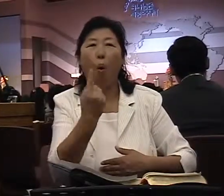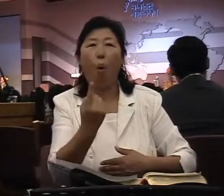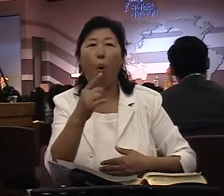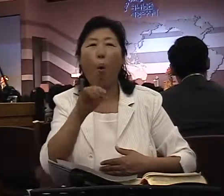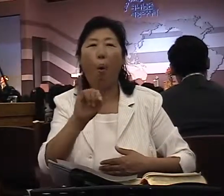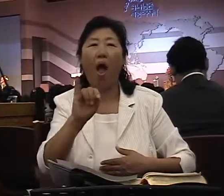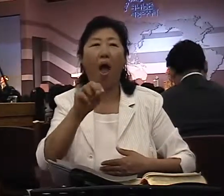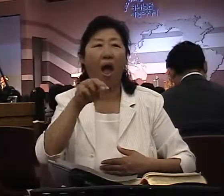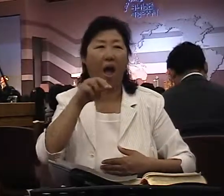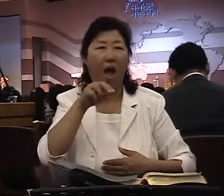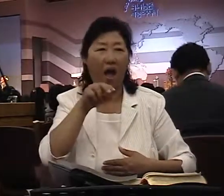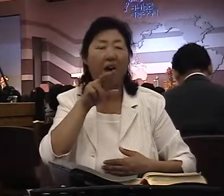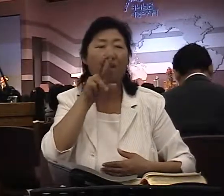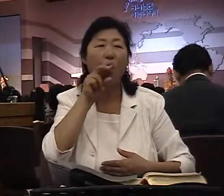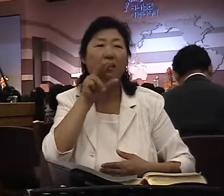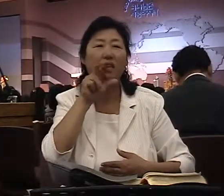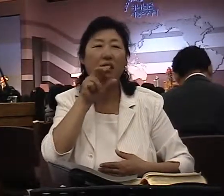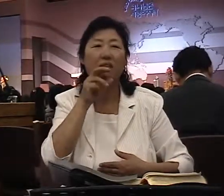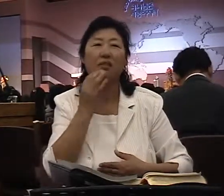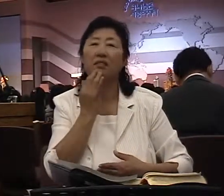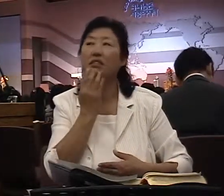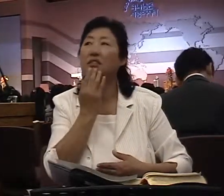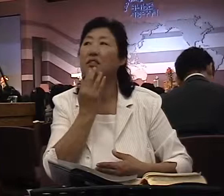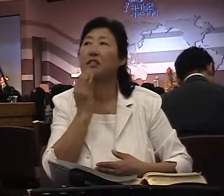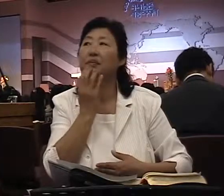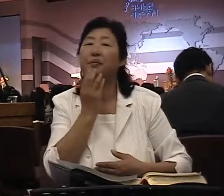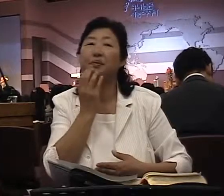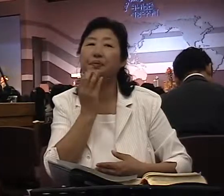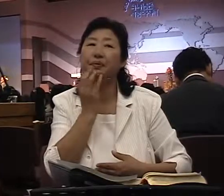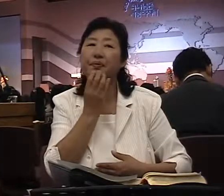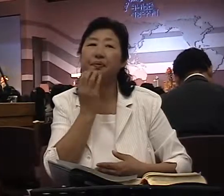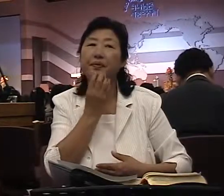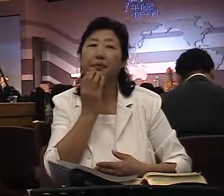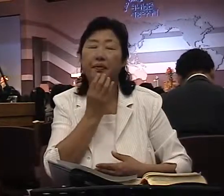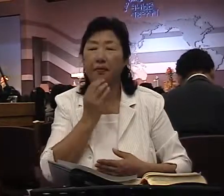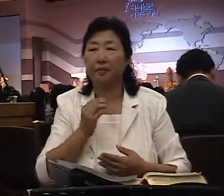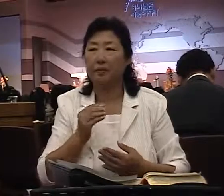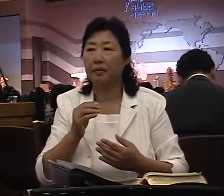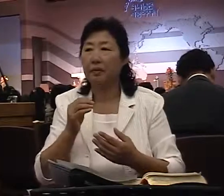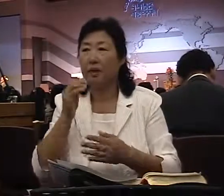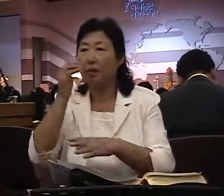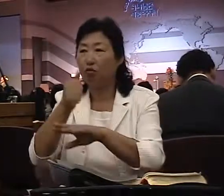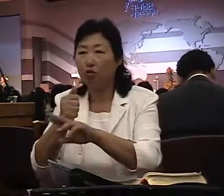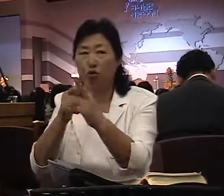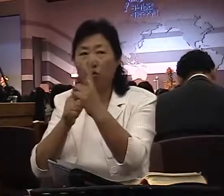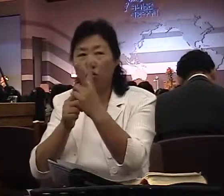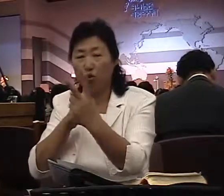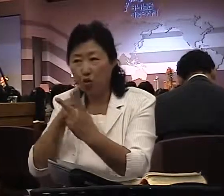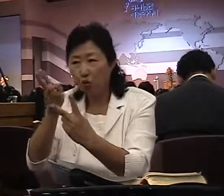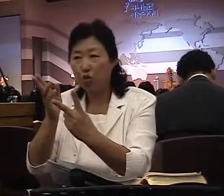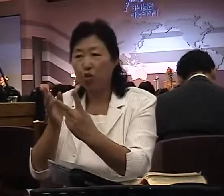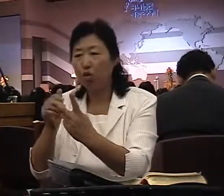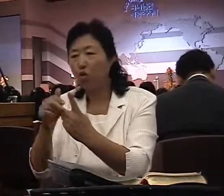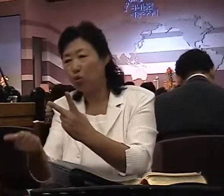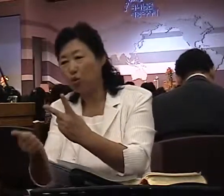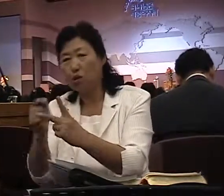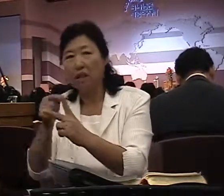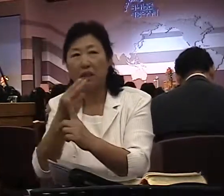되겠지만, 이 두 개의 길의 결과가 완전히 상극적입니다. 죽음과 생명이에요.